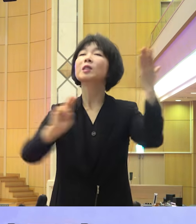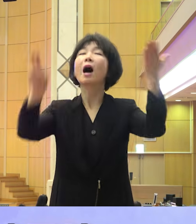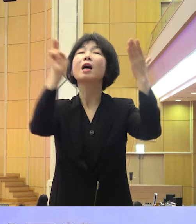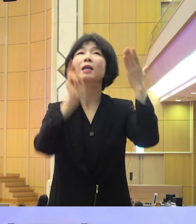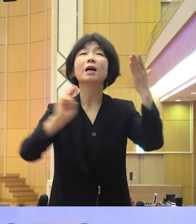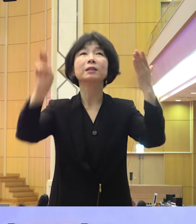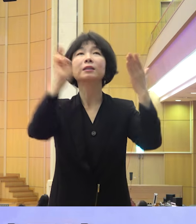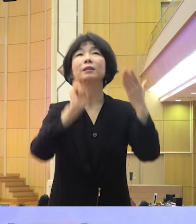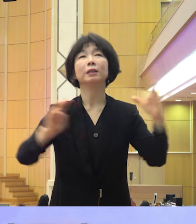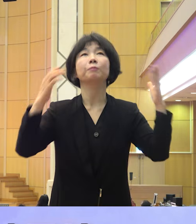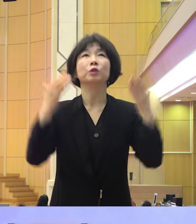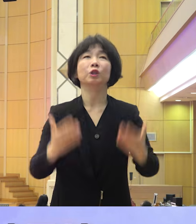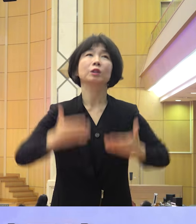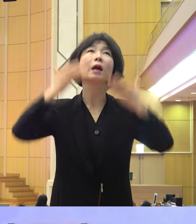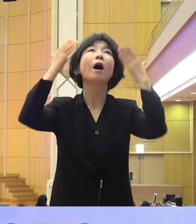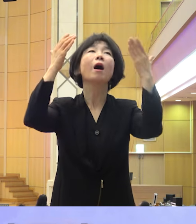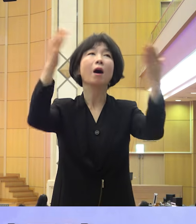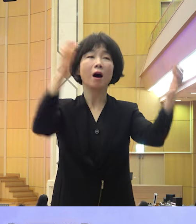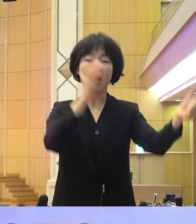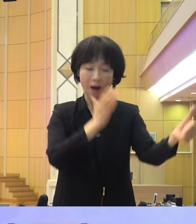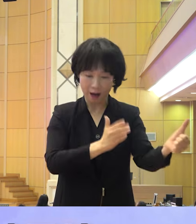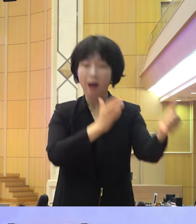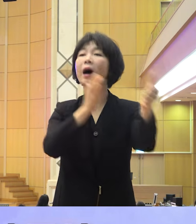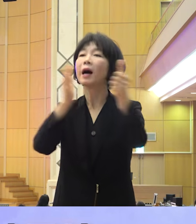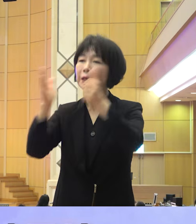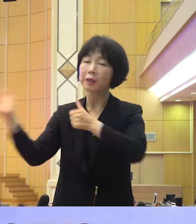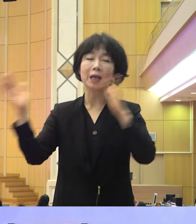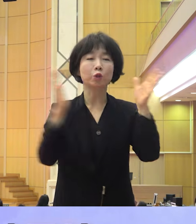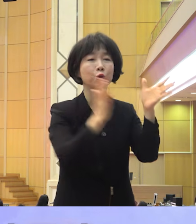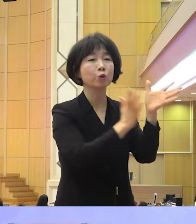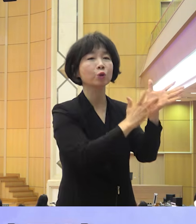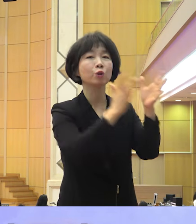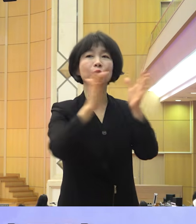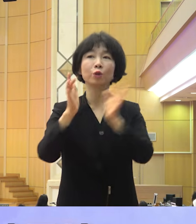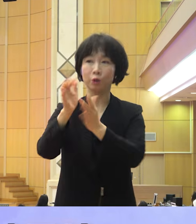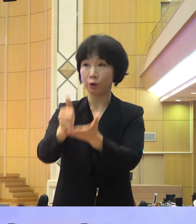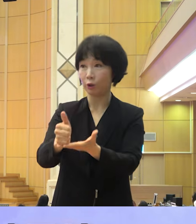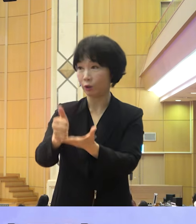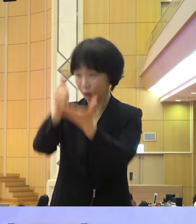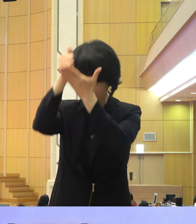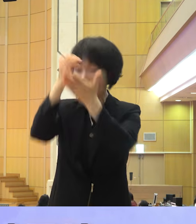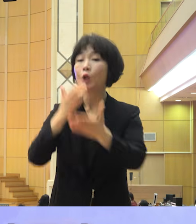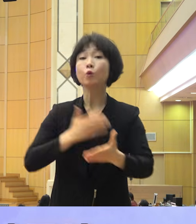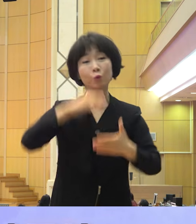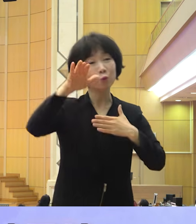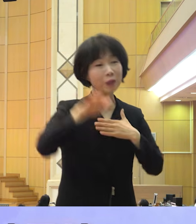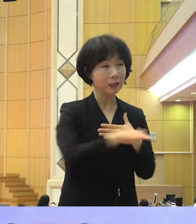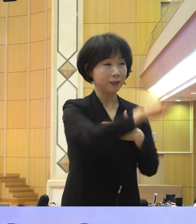하나님 찬양을 합시다. 예수는